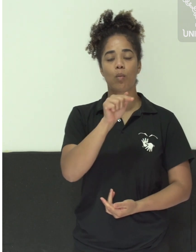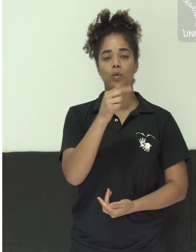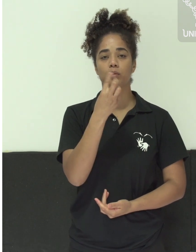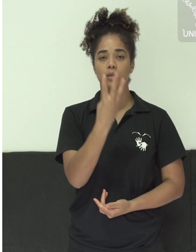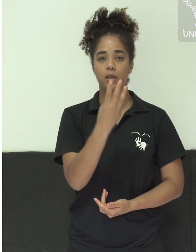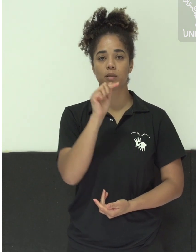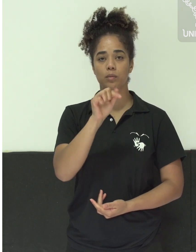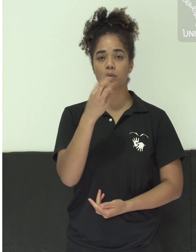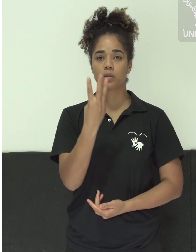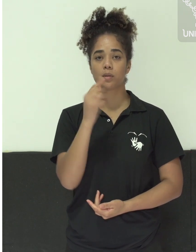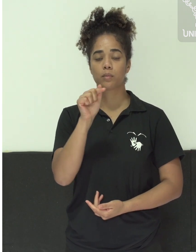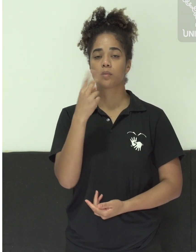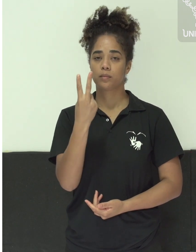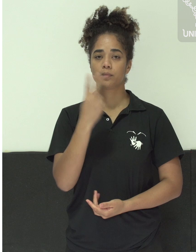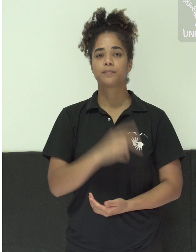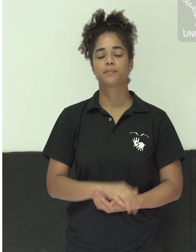7.3.3.2.